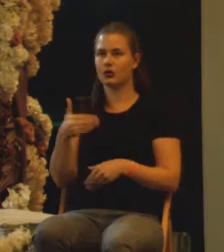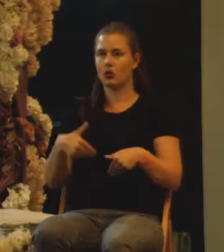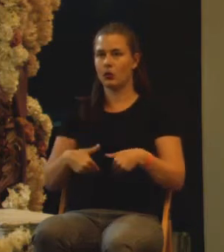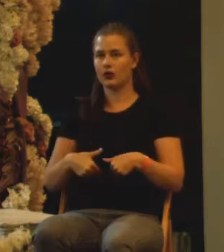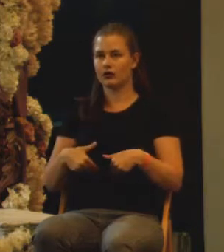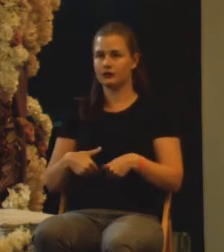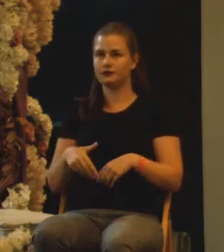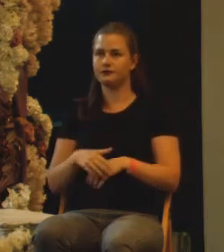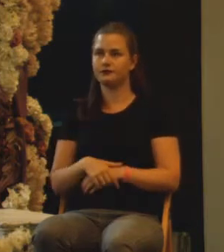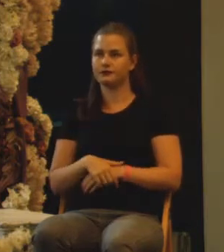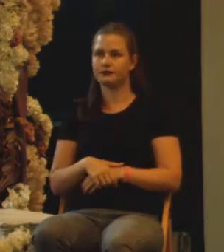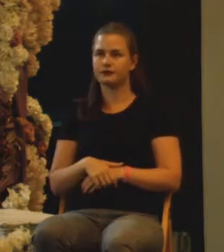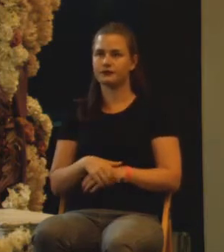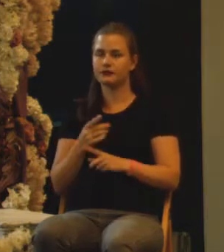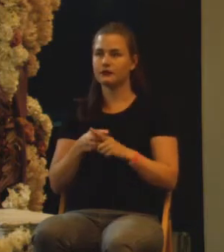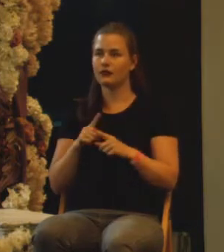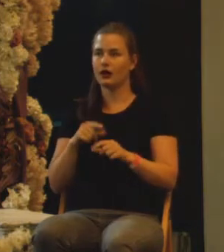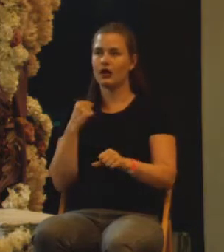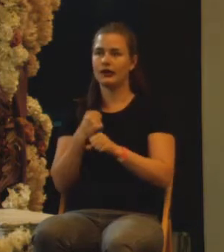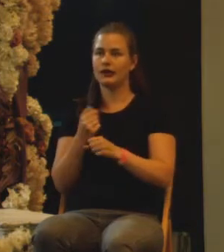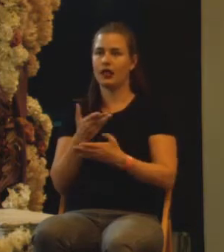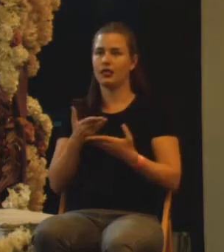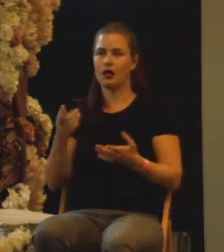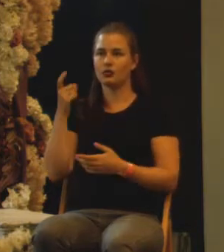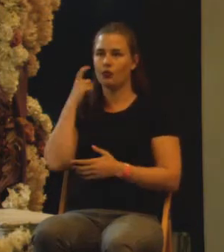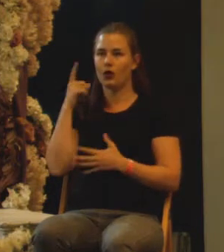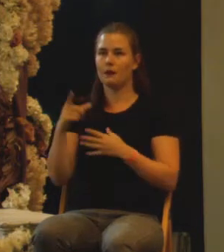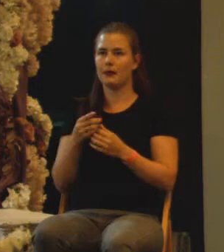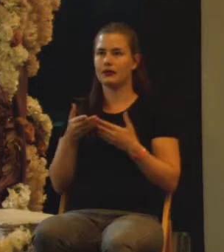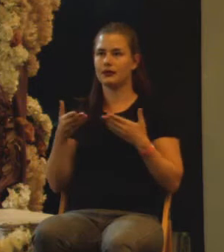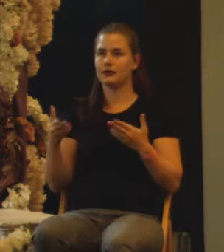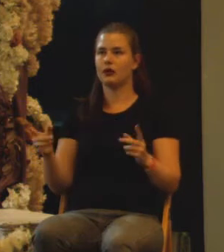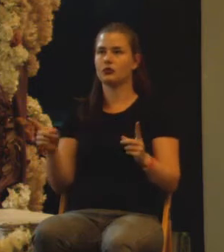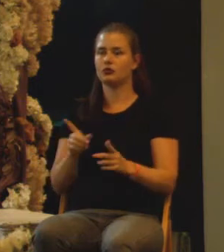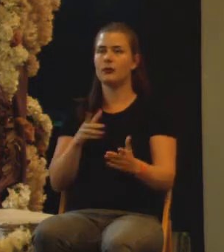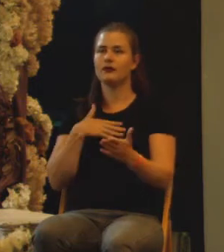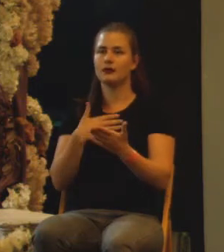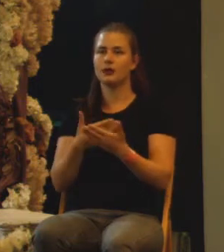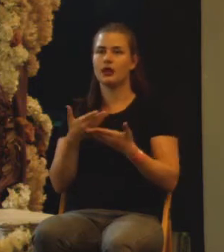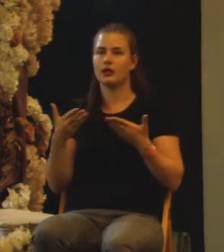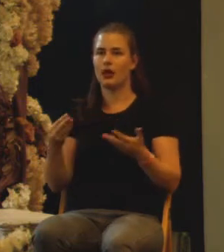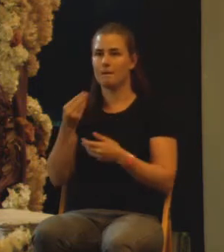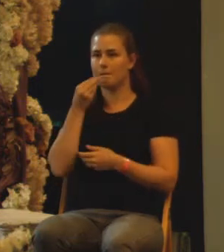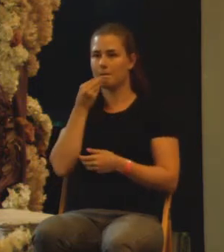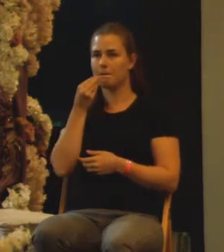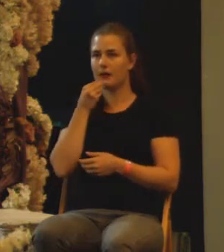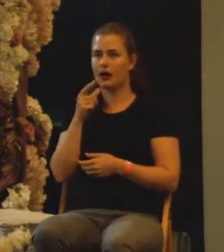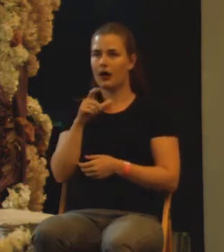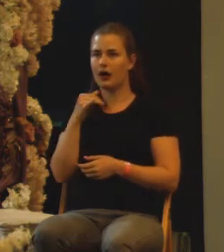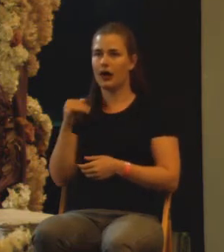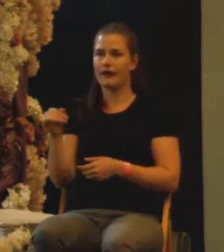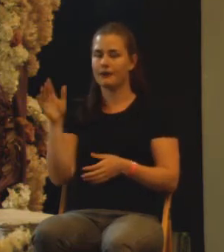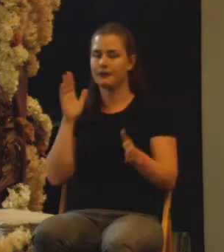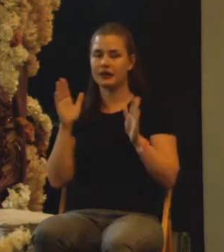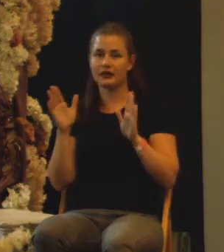голоден. Это делает наш мозг с нами для того, чтобы стимулировать нас поесть, да, то есть он говорит: «Эй,